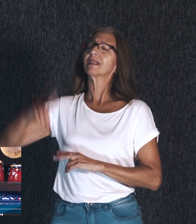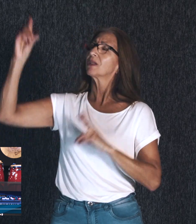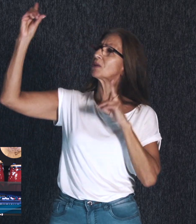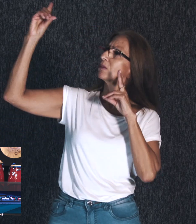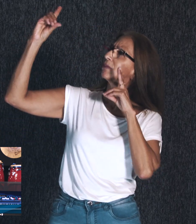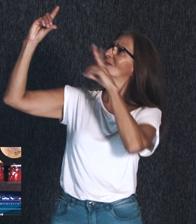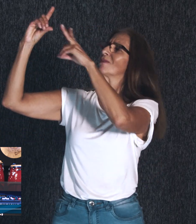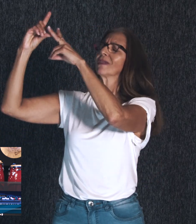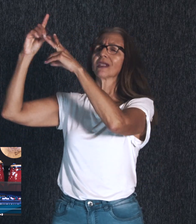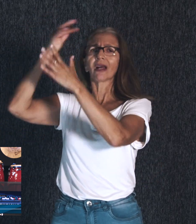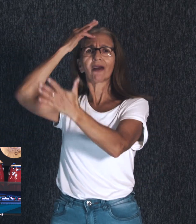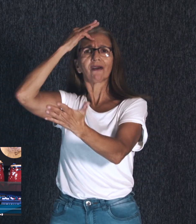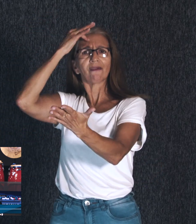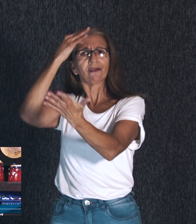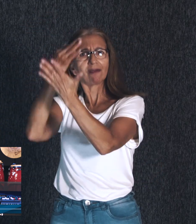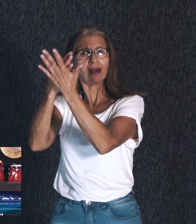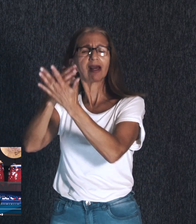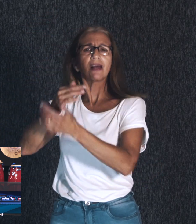sua fé.